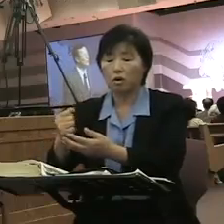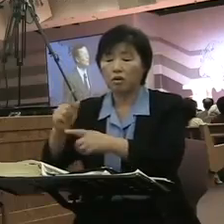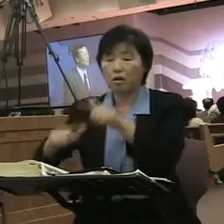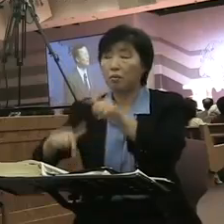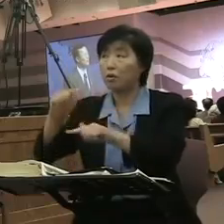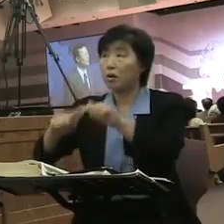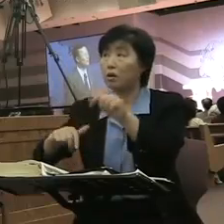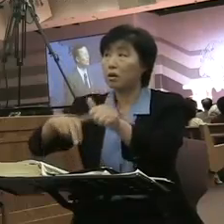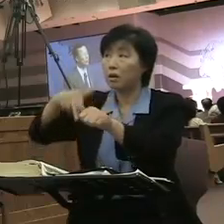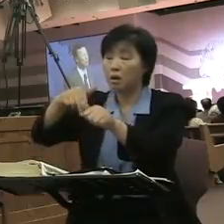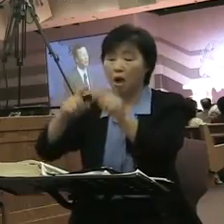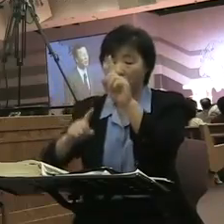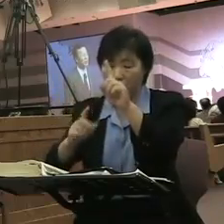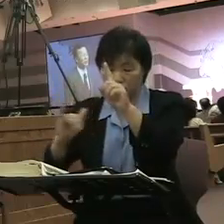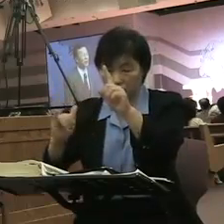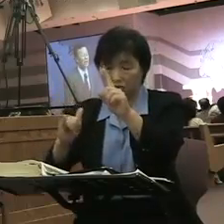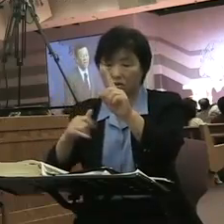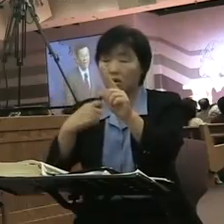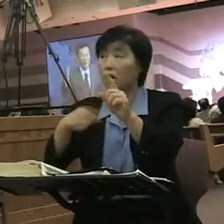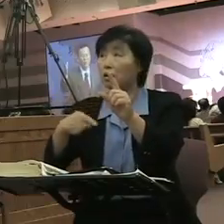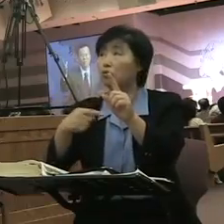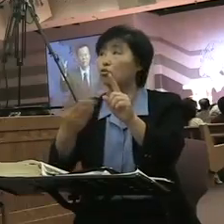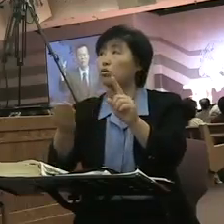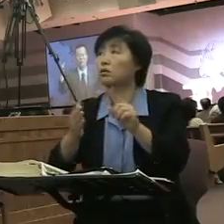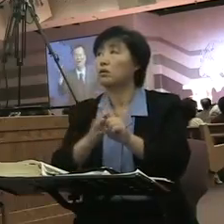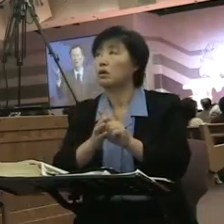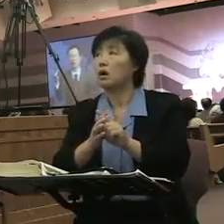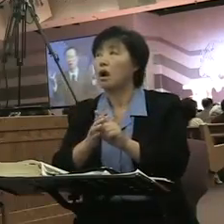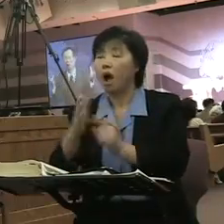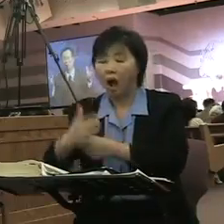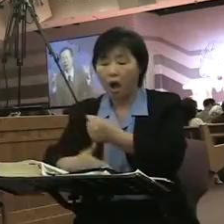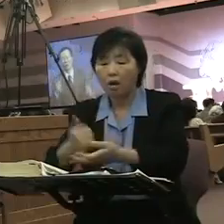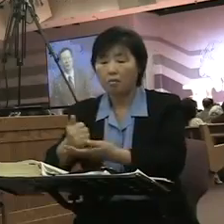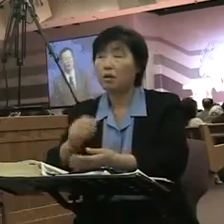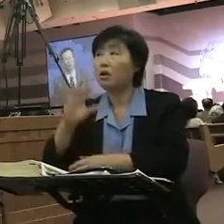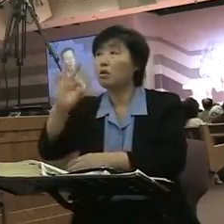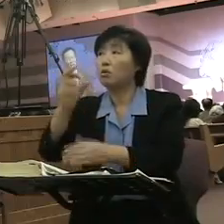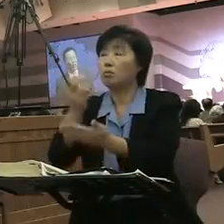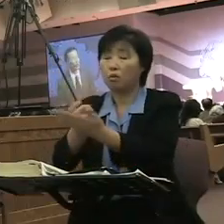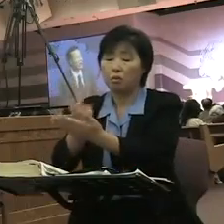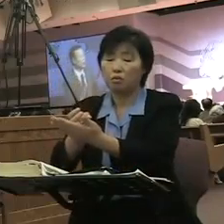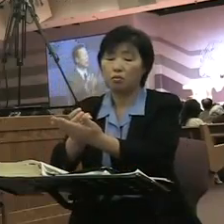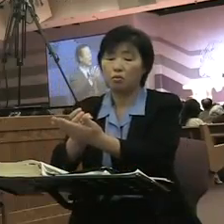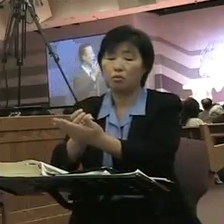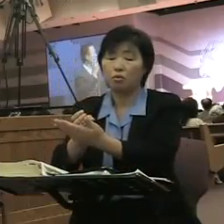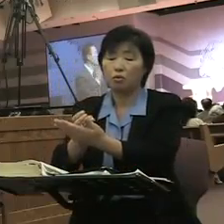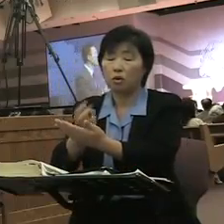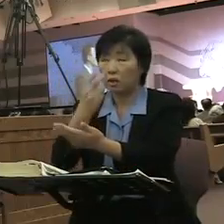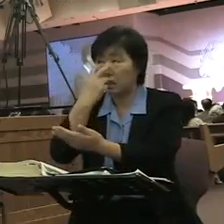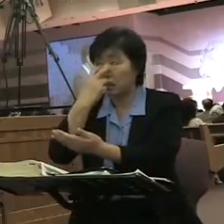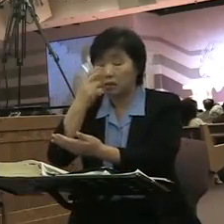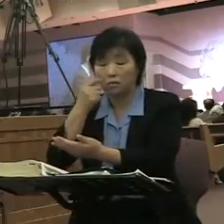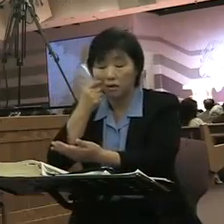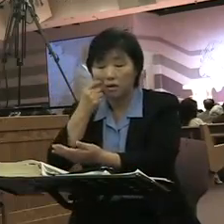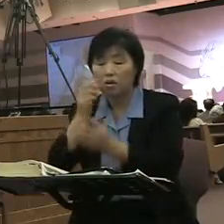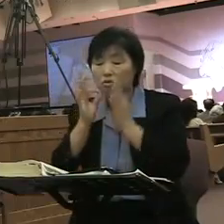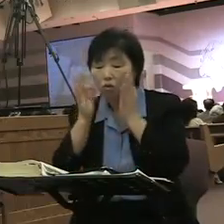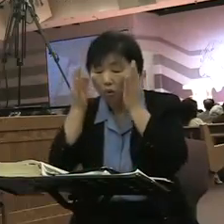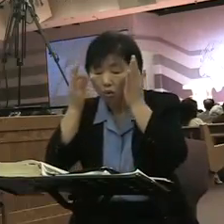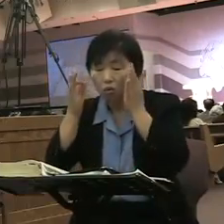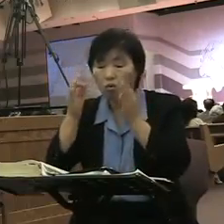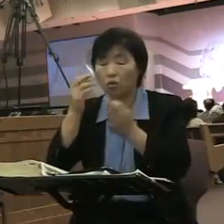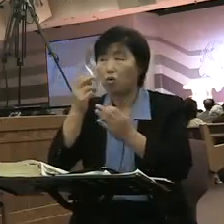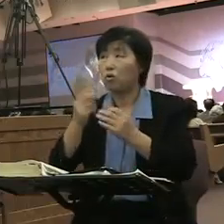있는 거예요. 율법의 저주. 하나님의 율법을 우리가 지키지 못하기 때문에 우리의 노력으로 아무리 힘써도